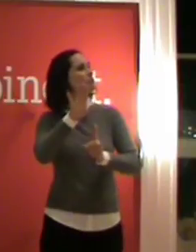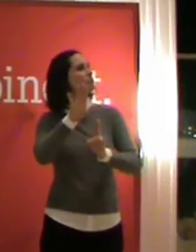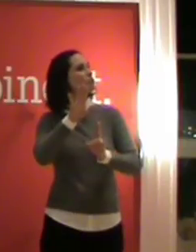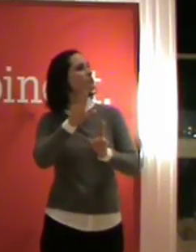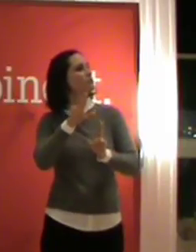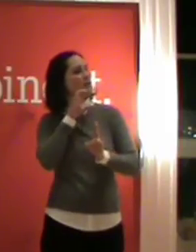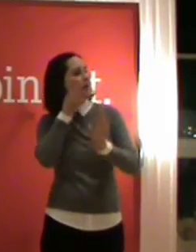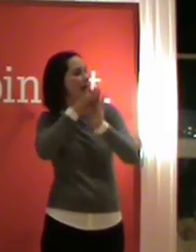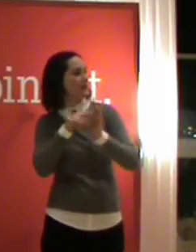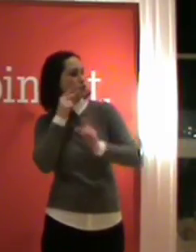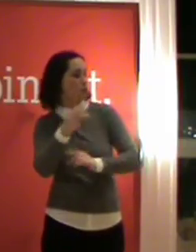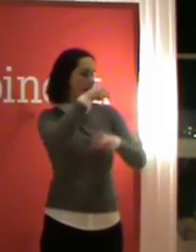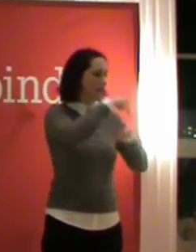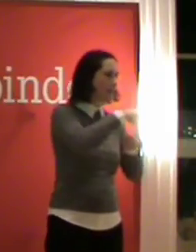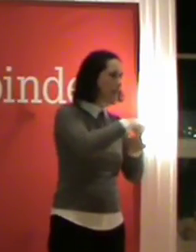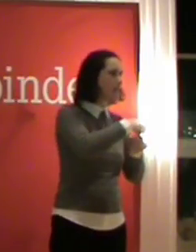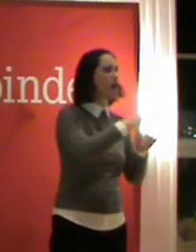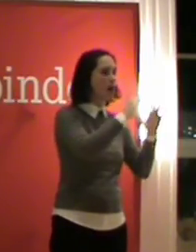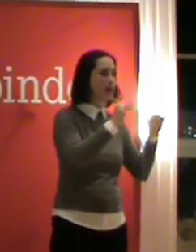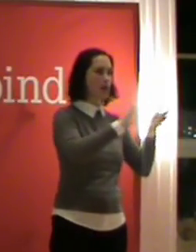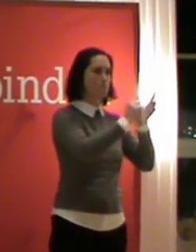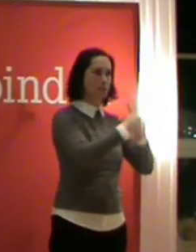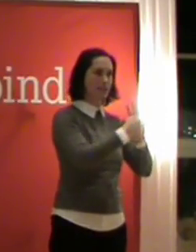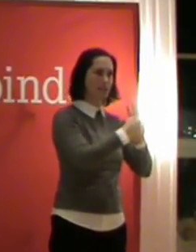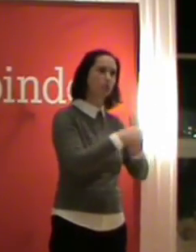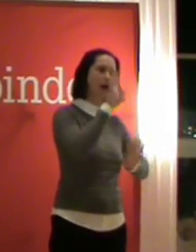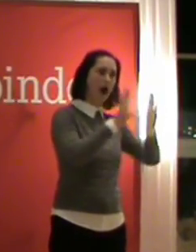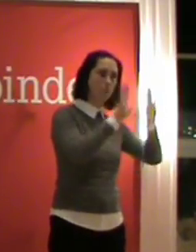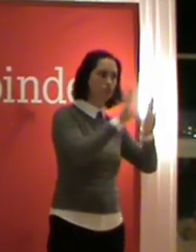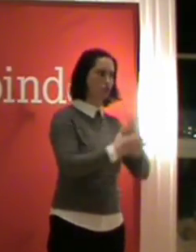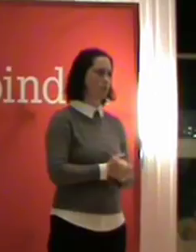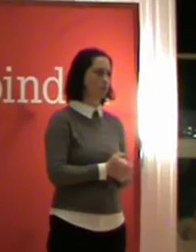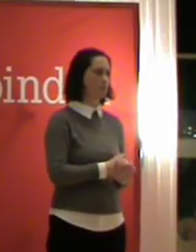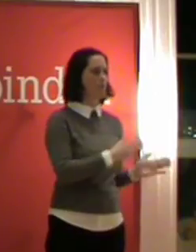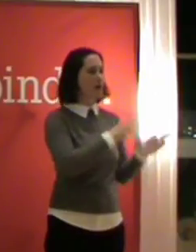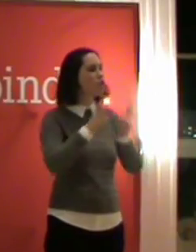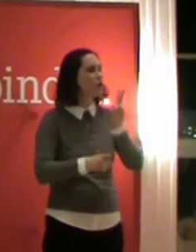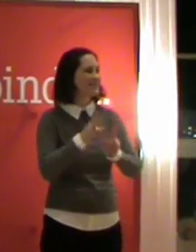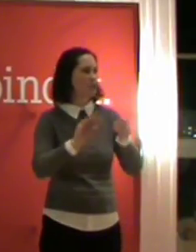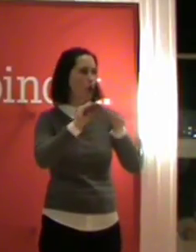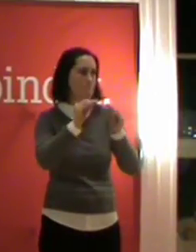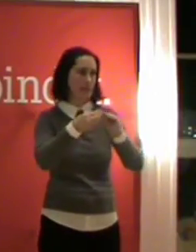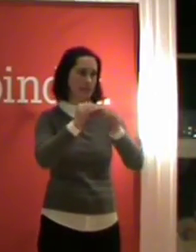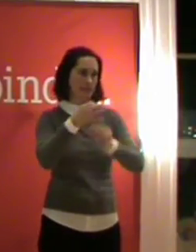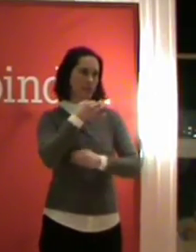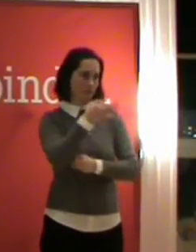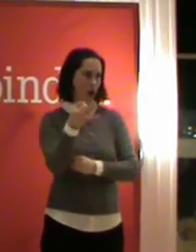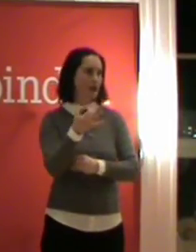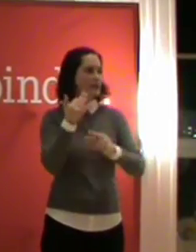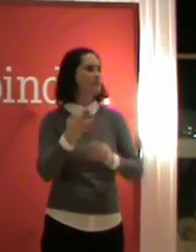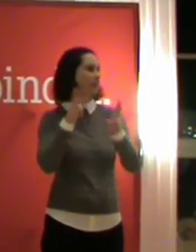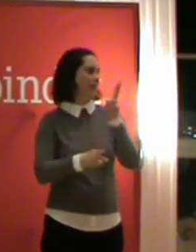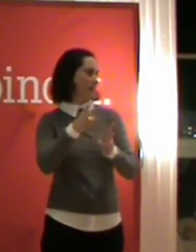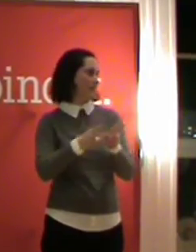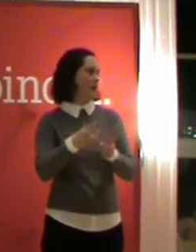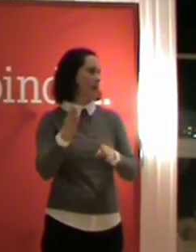Da sind die Mehrheiten gefunden worden für das, was passiert. Die juristische Frage, die kompliziert war, hat das Landesverfassungsgericht beantwortet. Dass